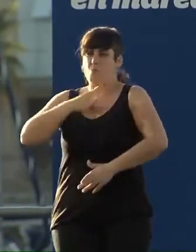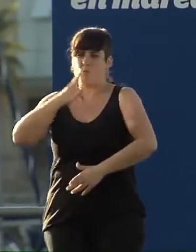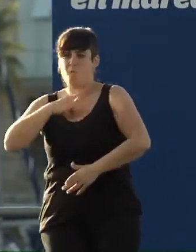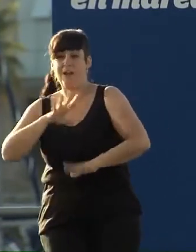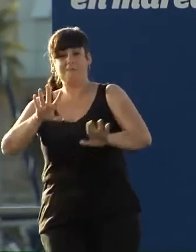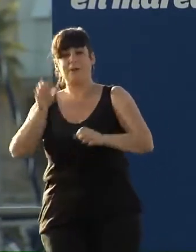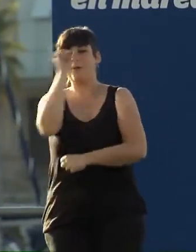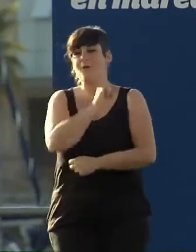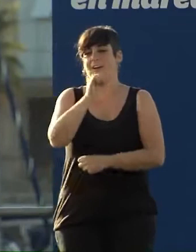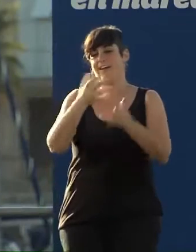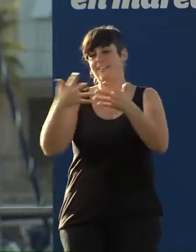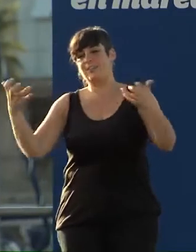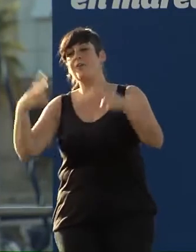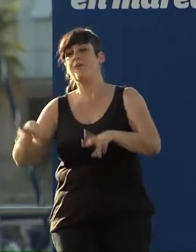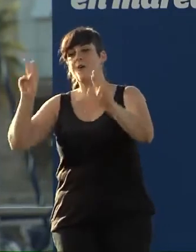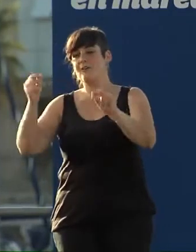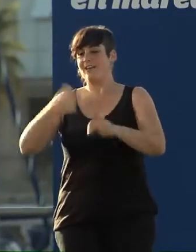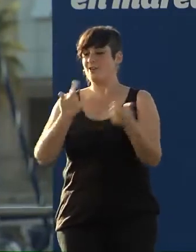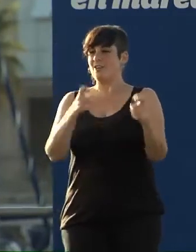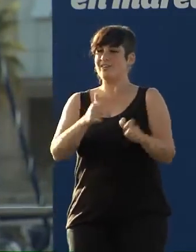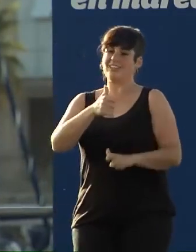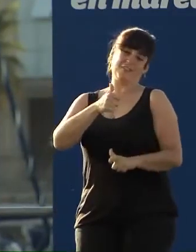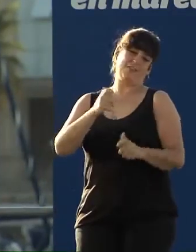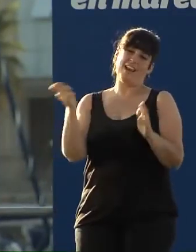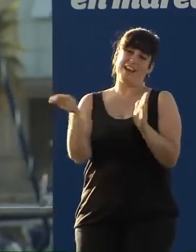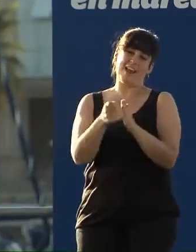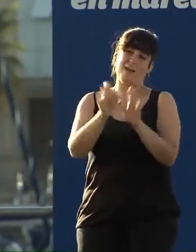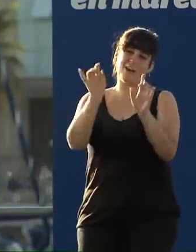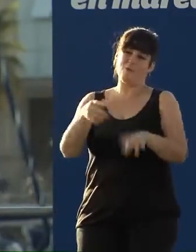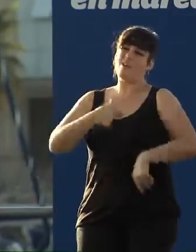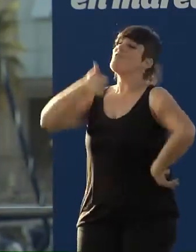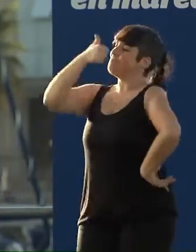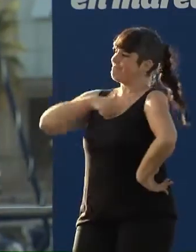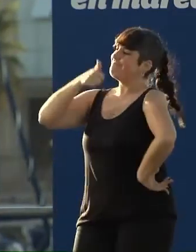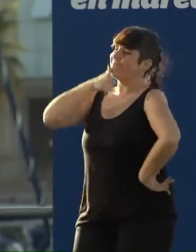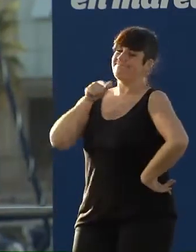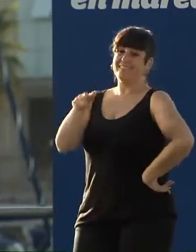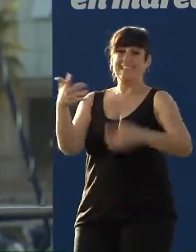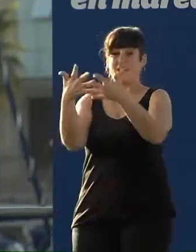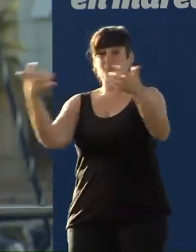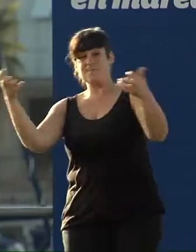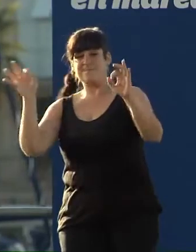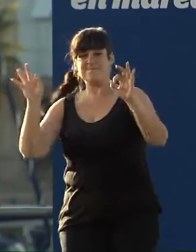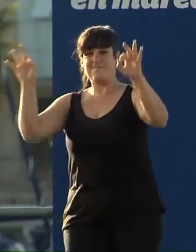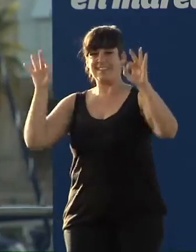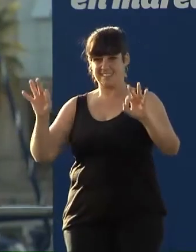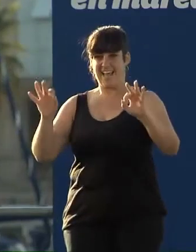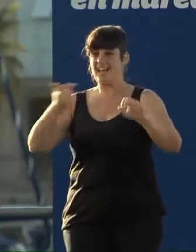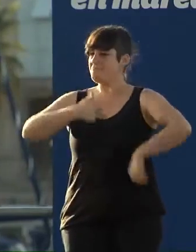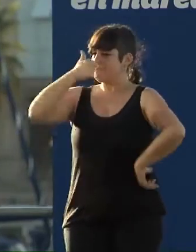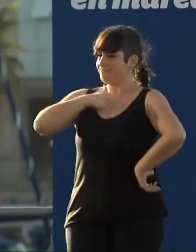acababa nen son como sector naval resisti Y esa era mensae desde primero momento